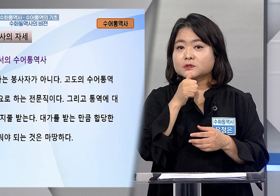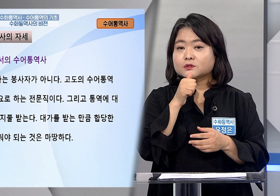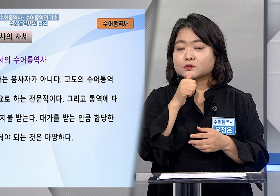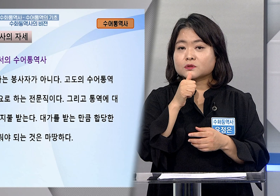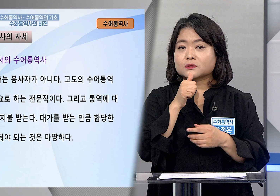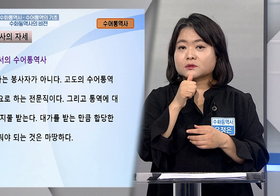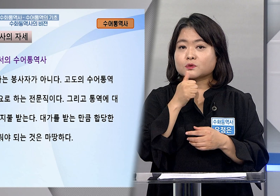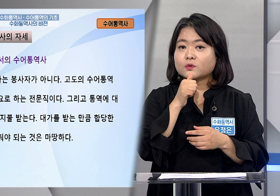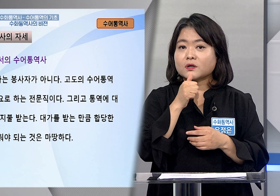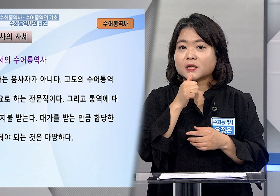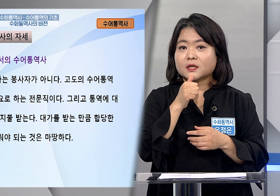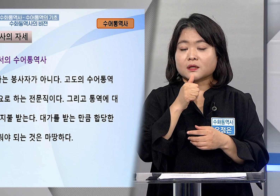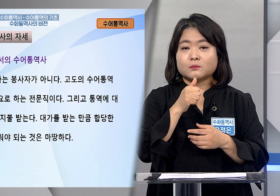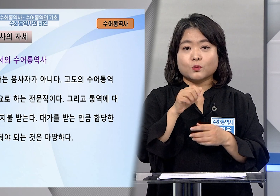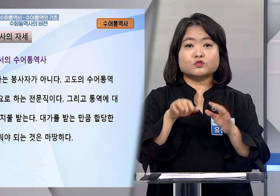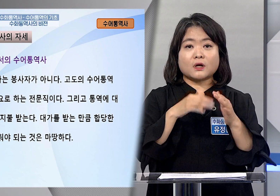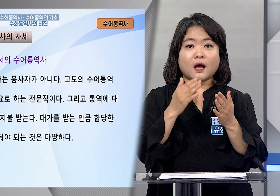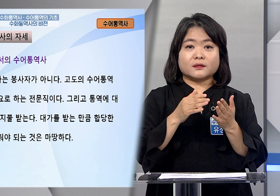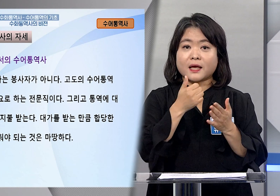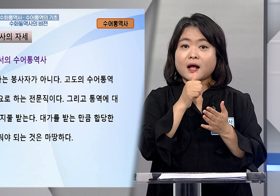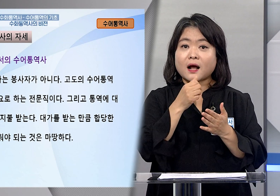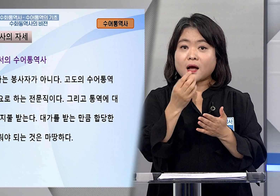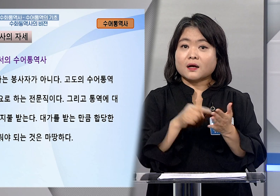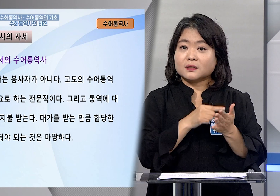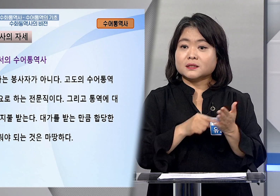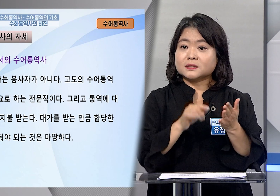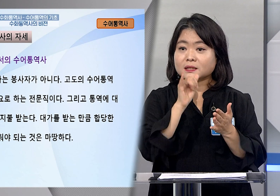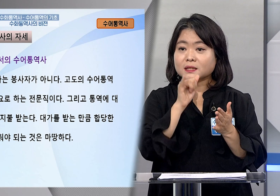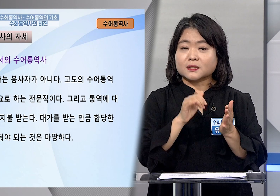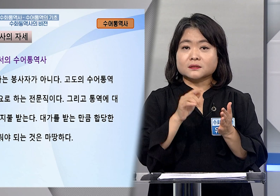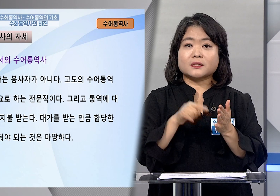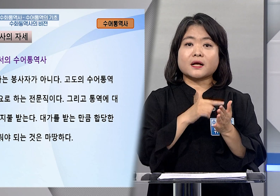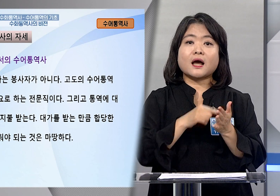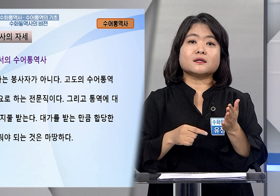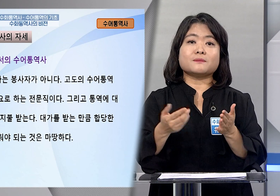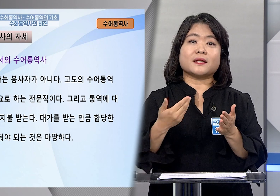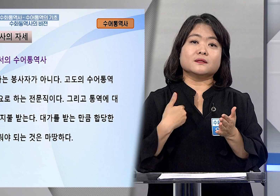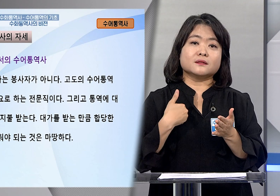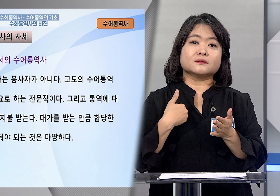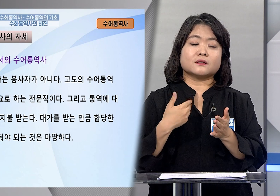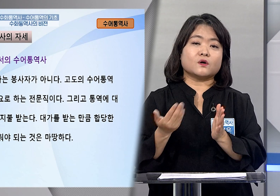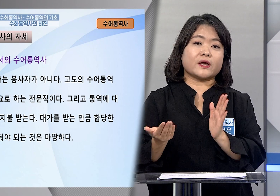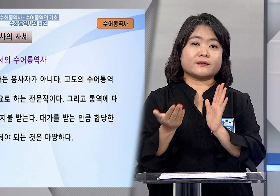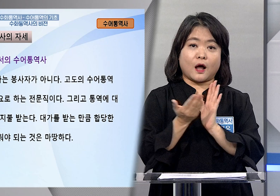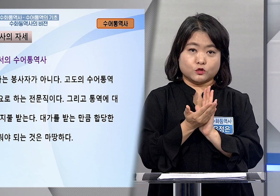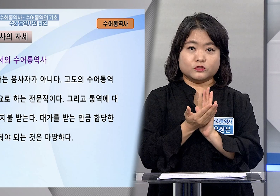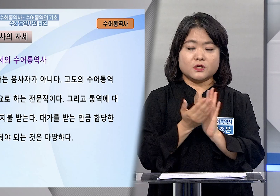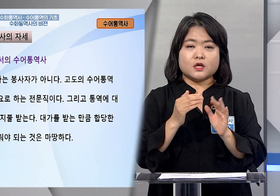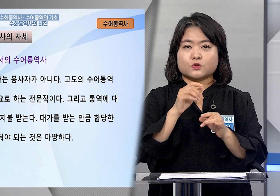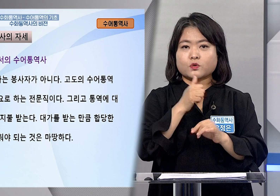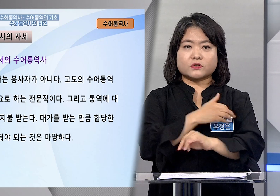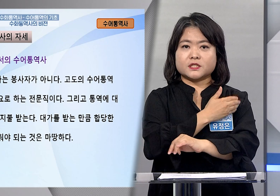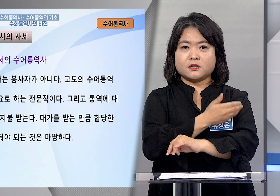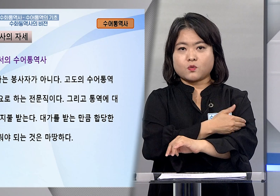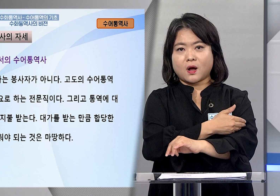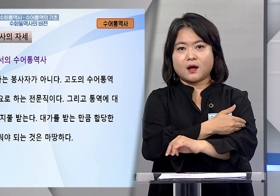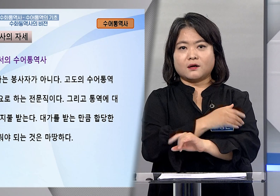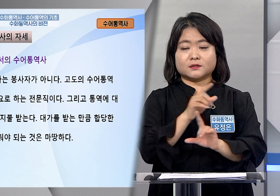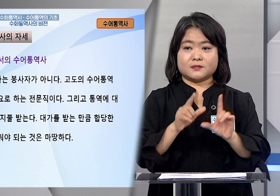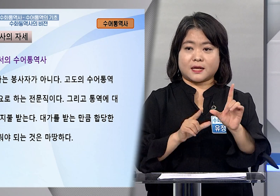지금은 통역이 모두가 대가가 있으니 그 대가를 받는 거에 다운 통역 실력과 어떤